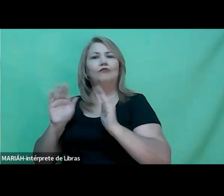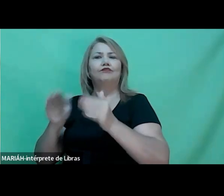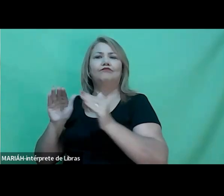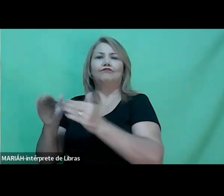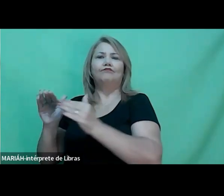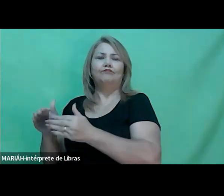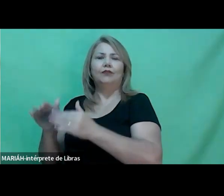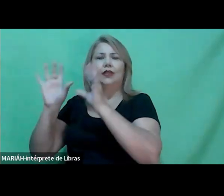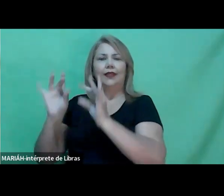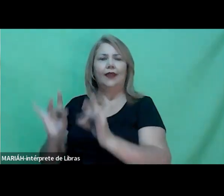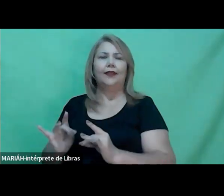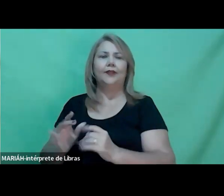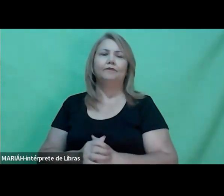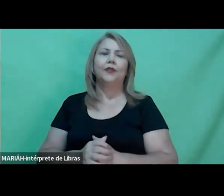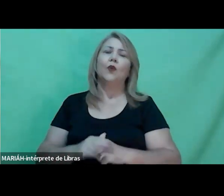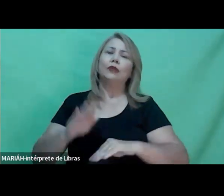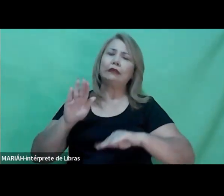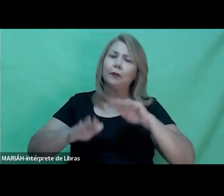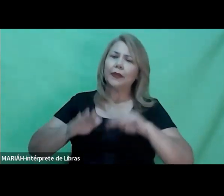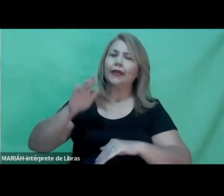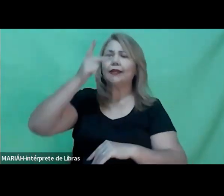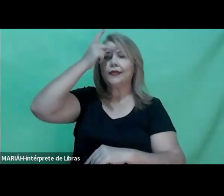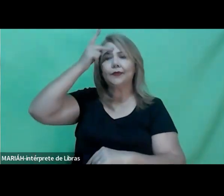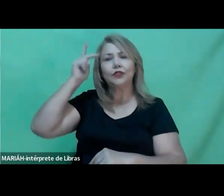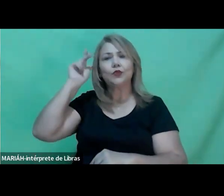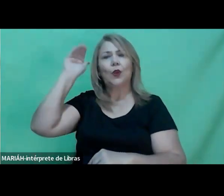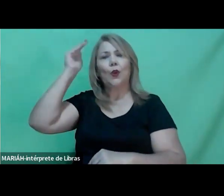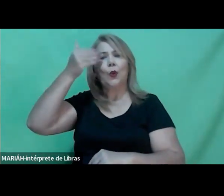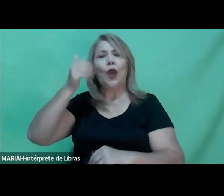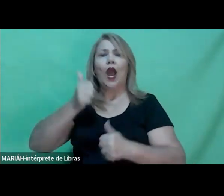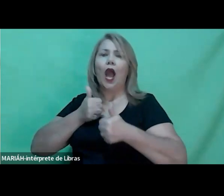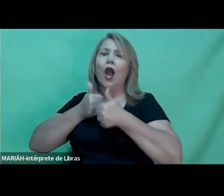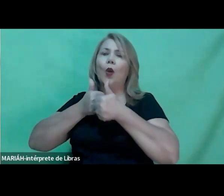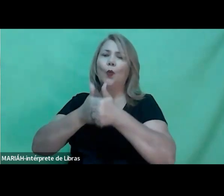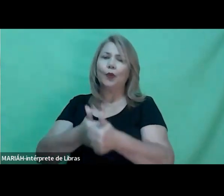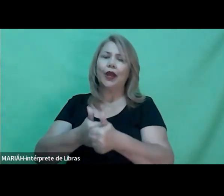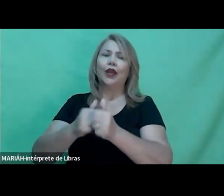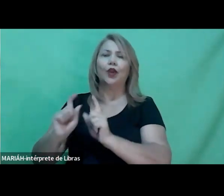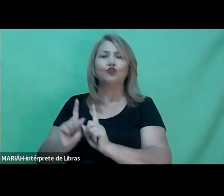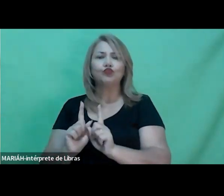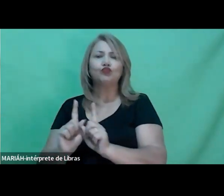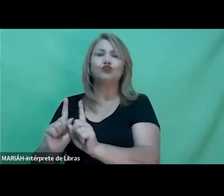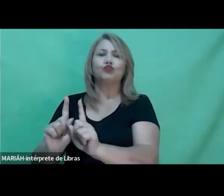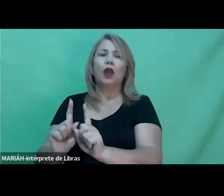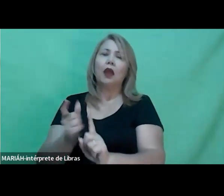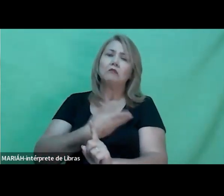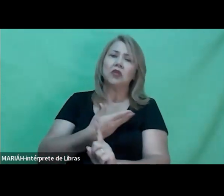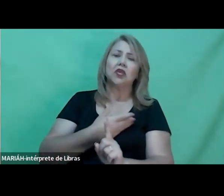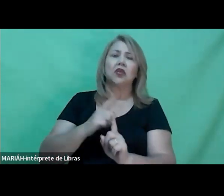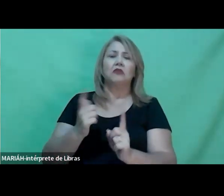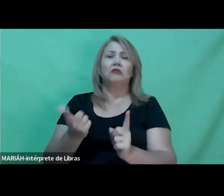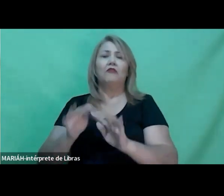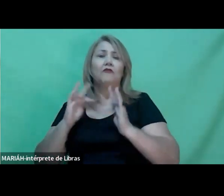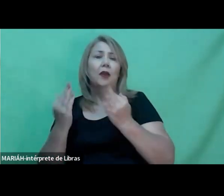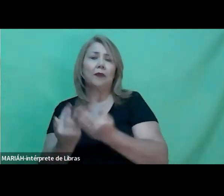visto personas eh acompañar a amigos y familiares sordos ciegos y